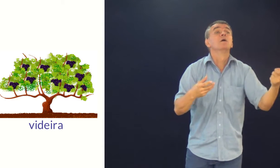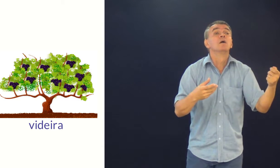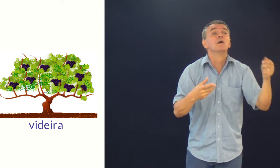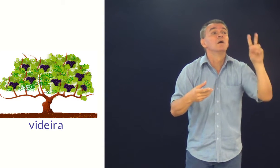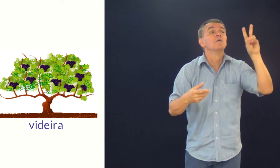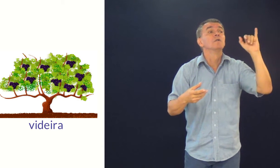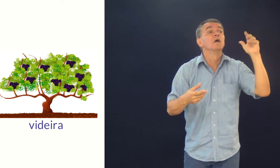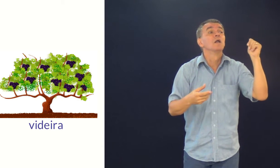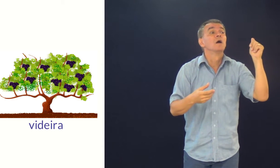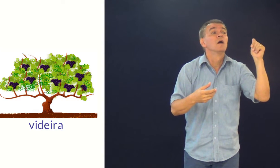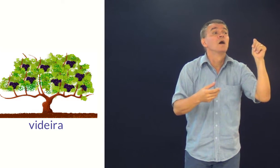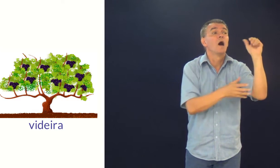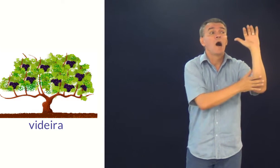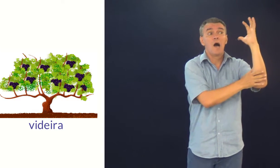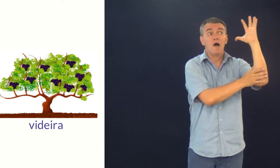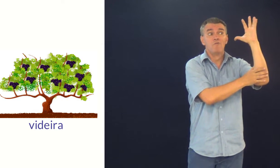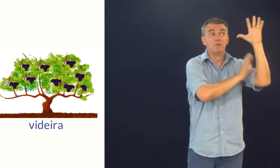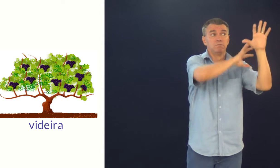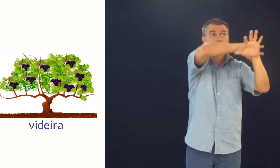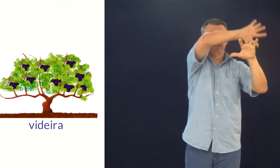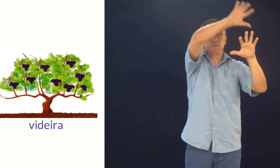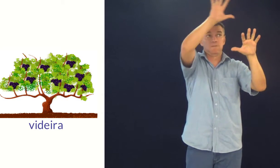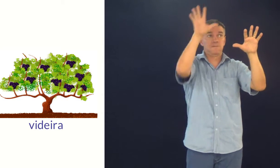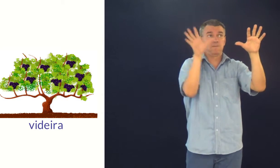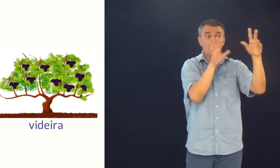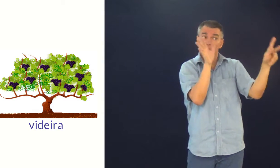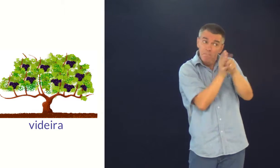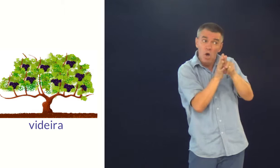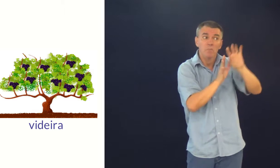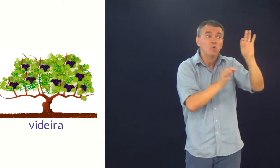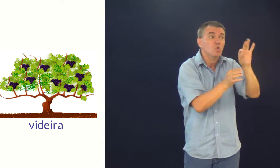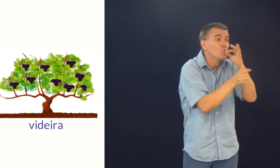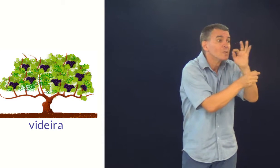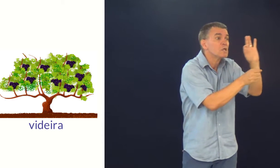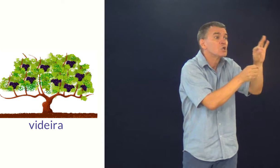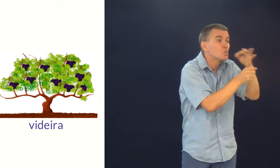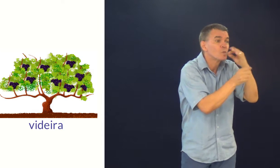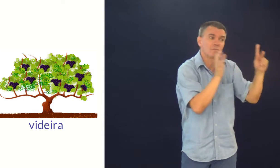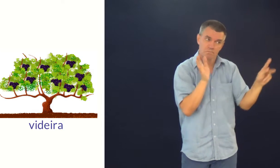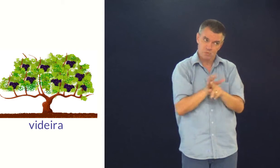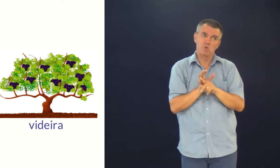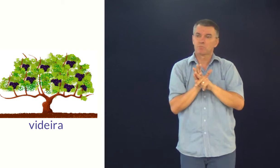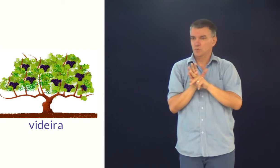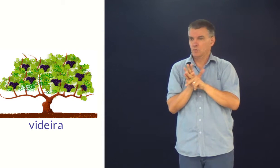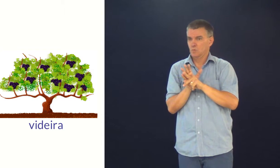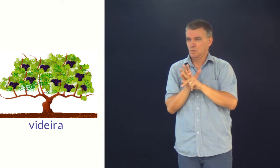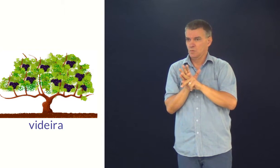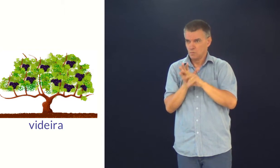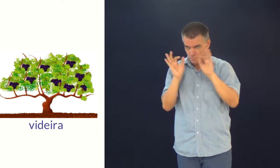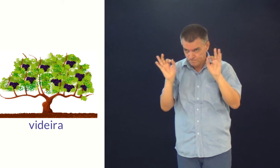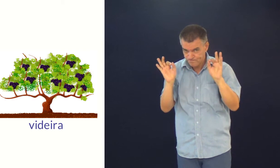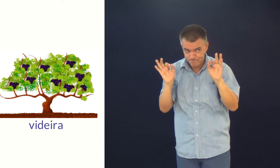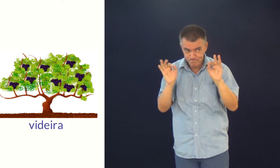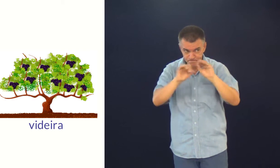o que significa videira isso é ave como um todo é aquela ave que dá fruto da uva